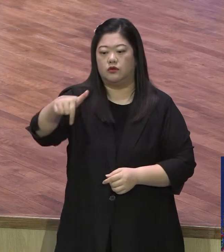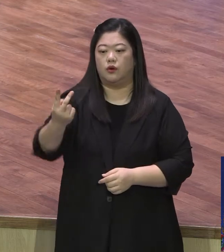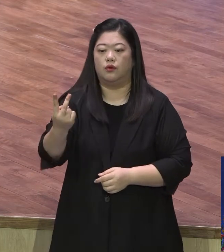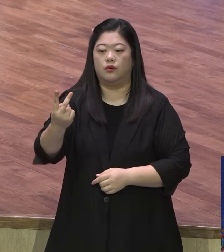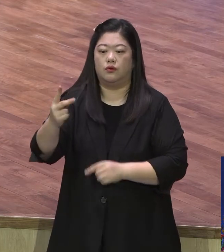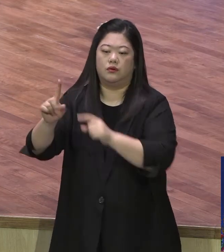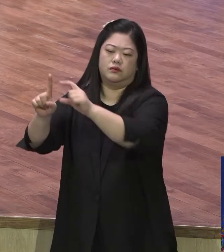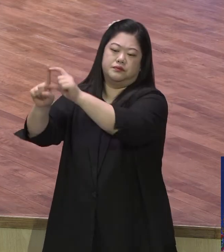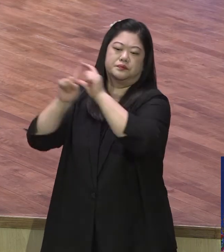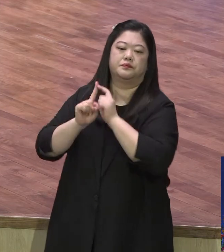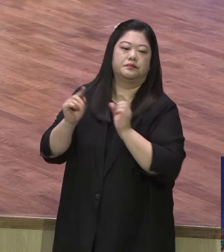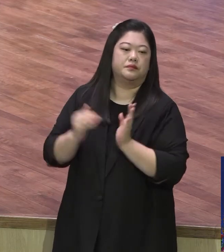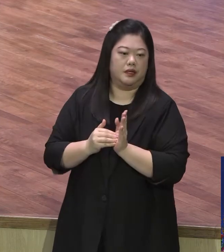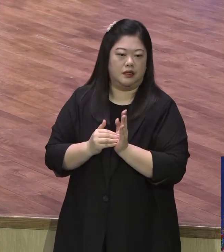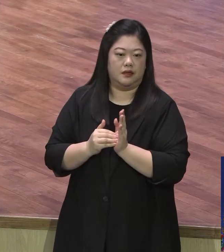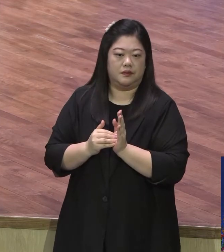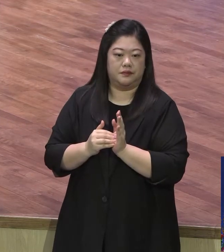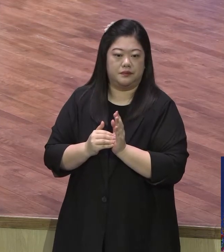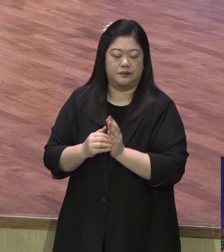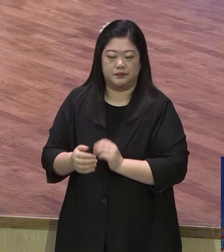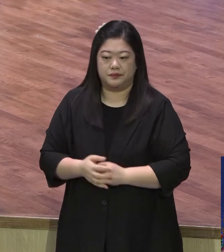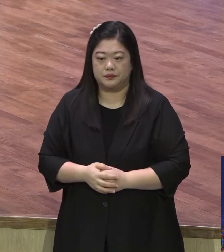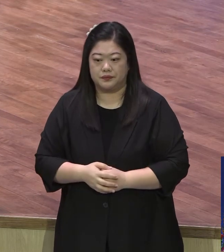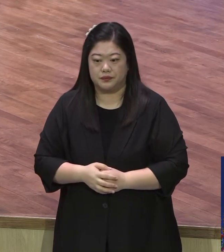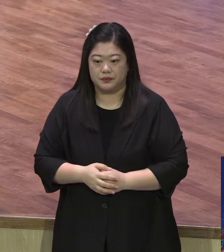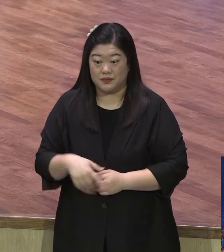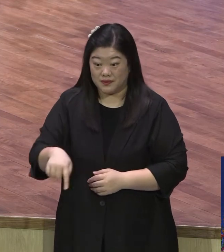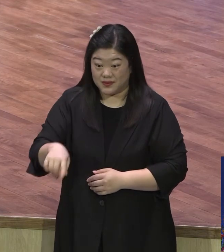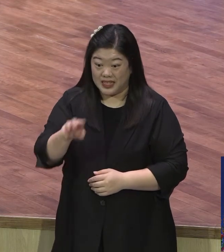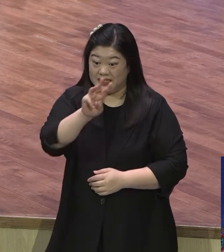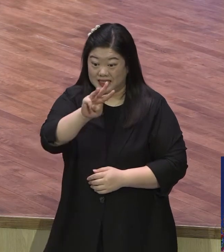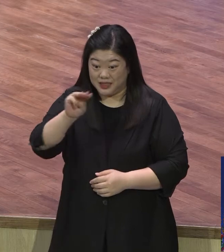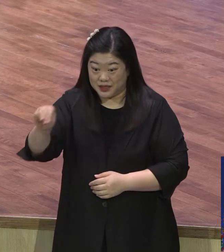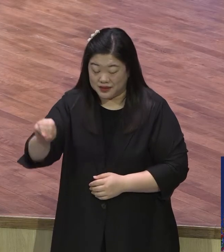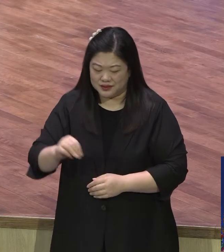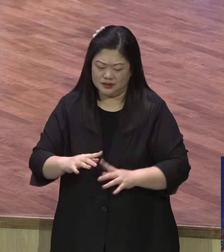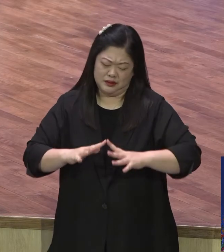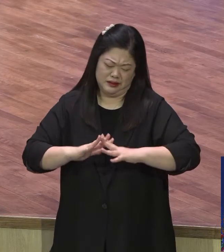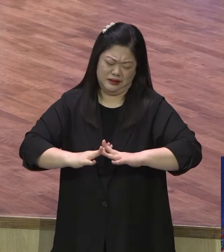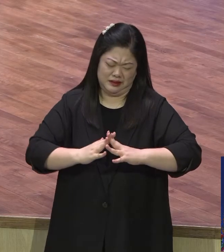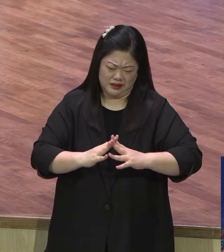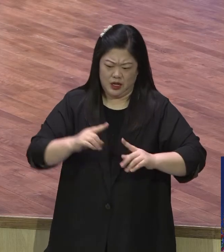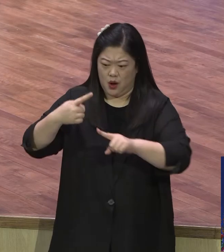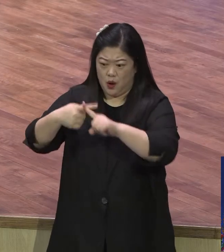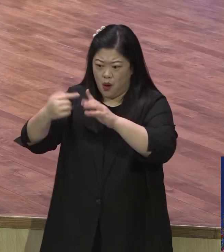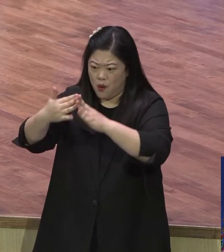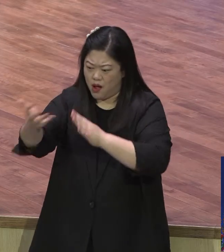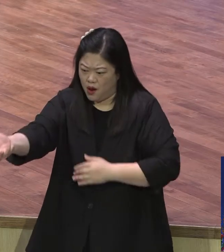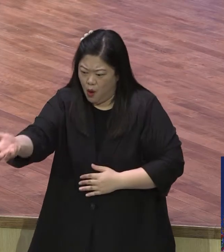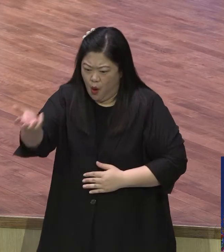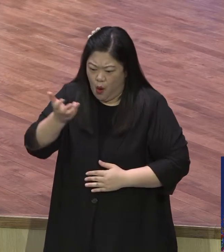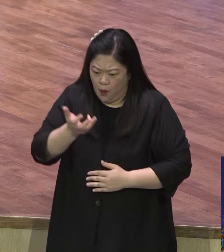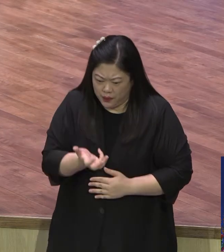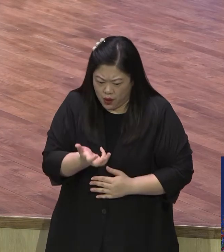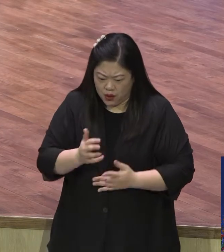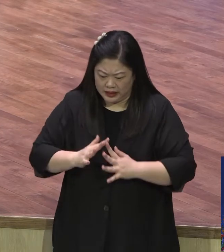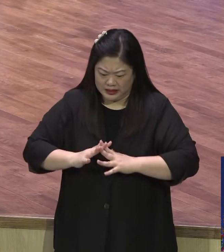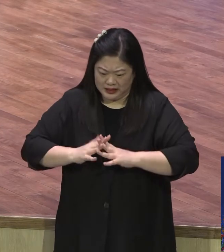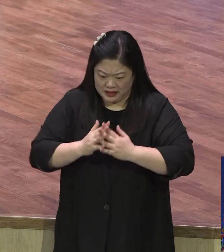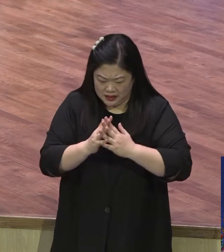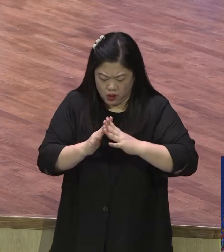초심 우리가 30년 동안 건축한다고 어쩔 수 없이 이렇게 물질 때문에 쩔쩔매매서